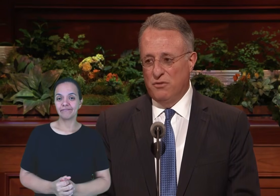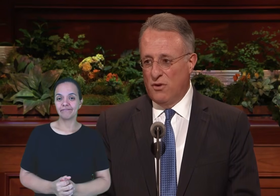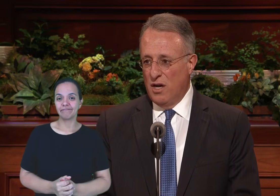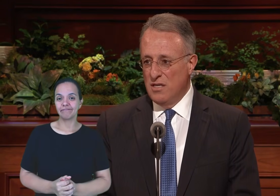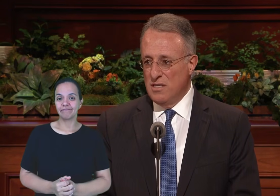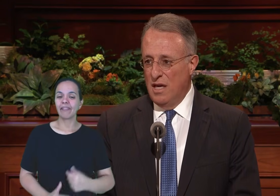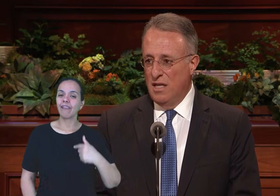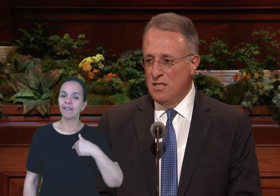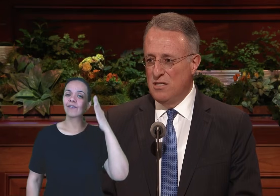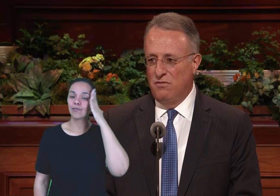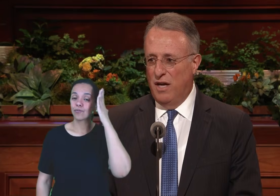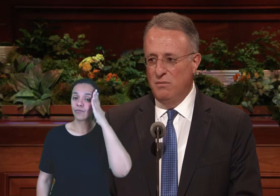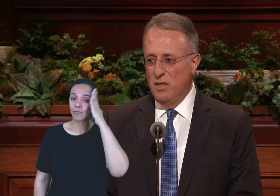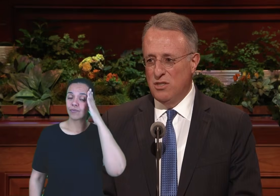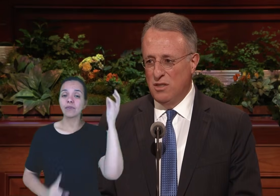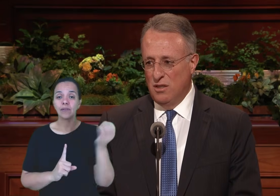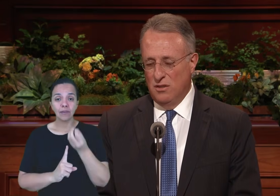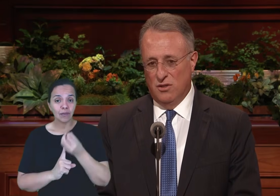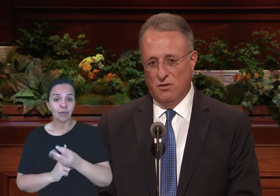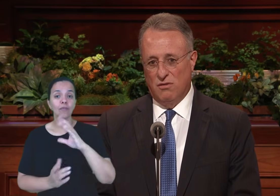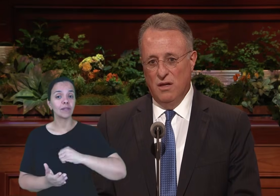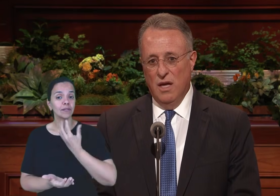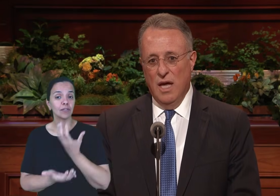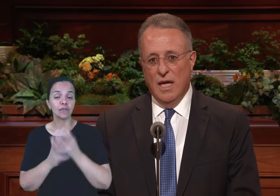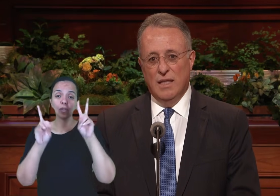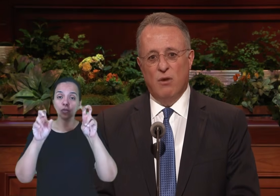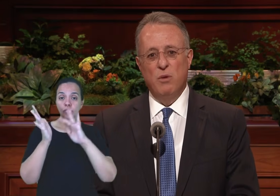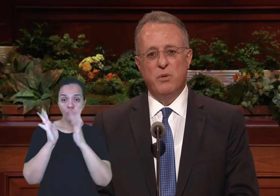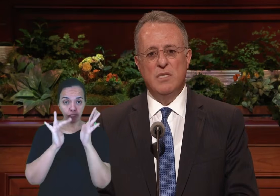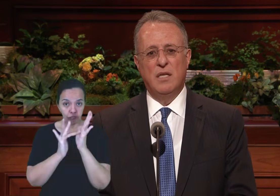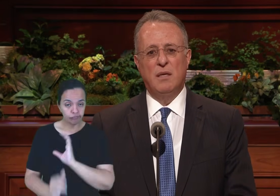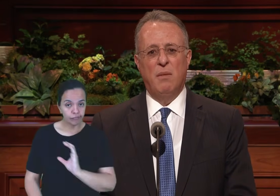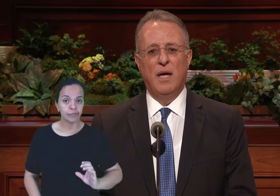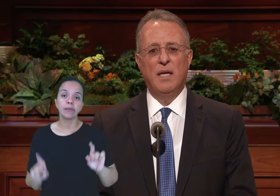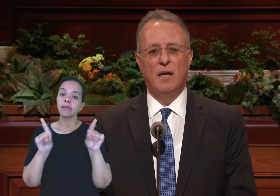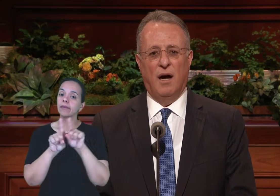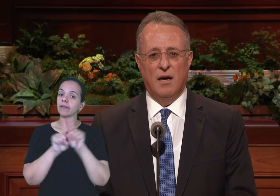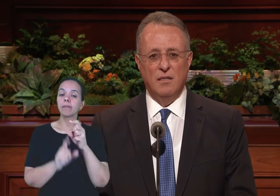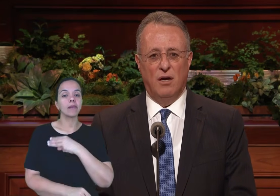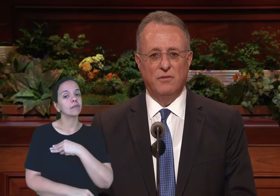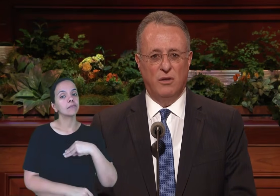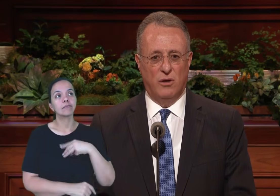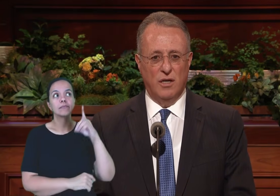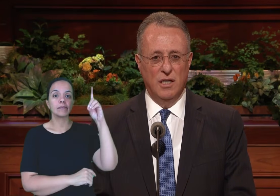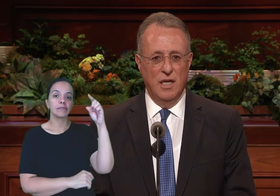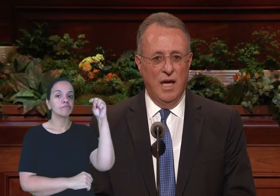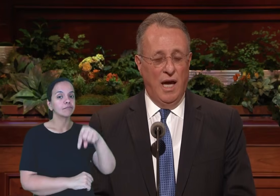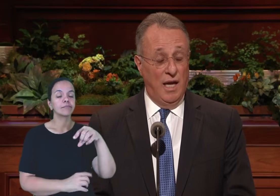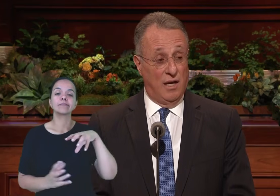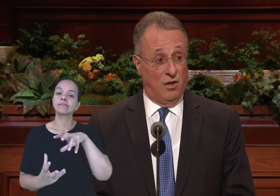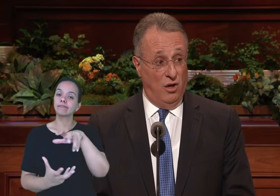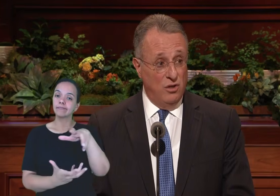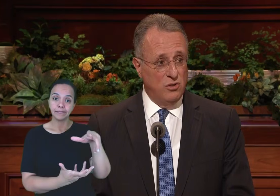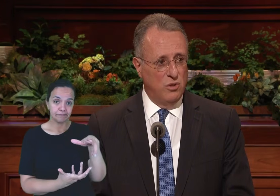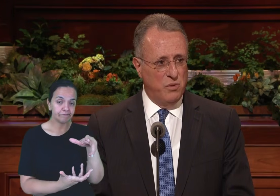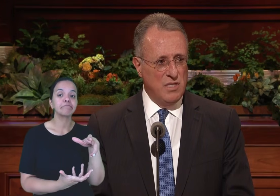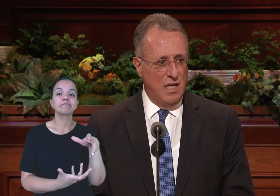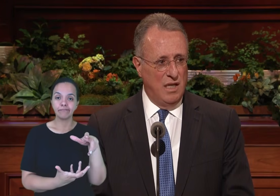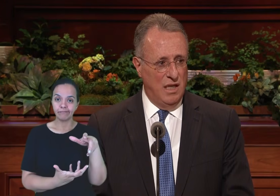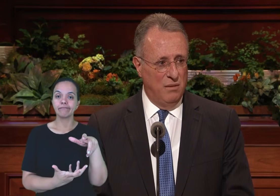Eles testificam de Cristo e de sua missão divina na terra. Eles representam a mente e o coração do Senhor e